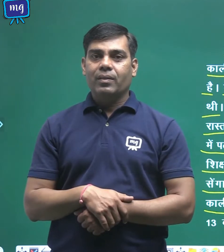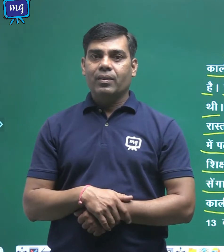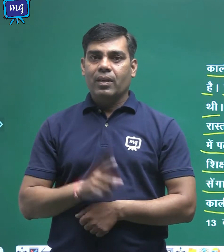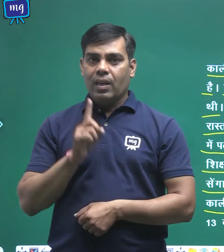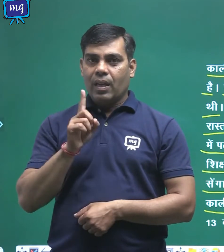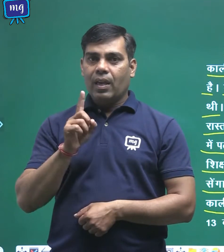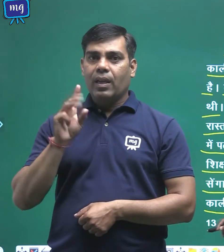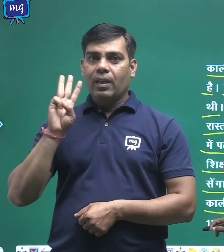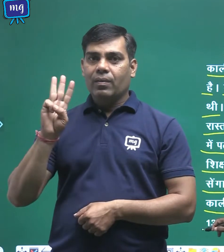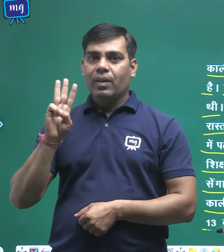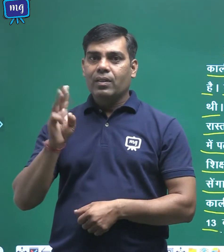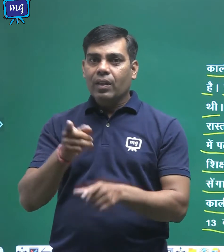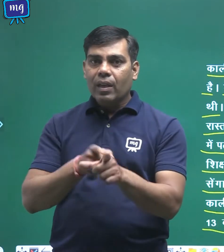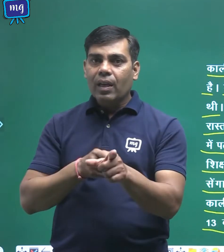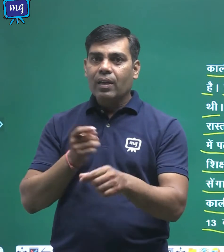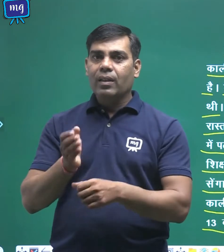13 वर्ष थी।